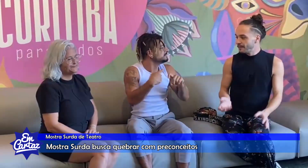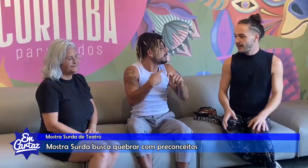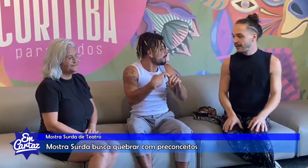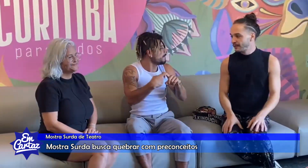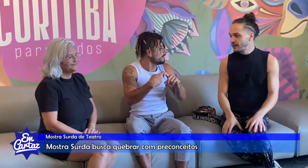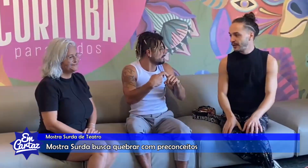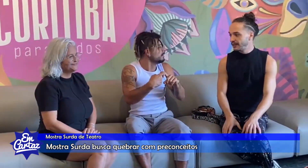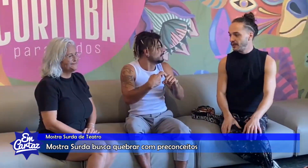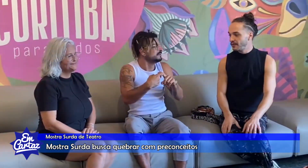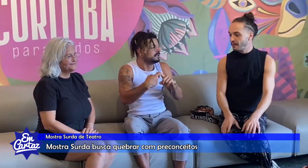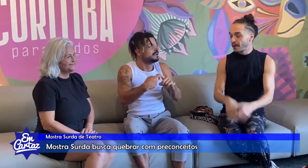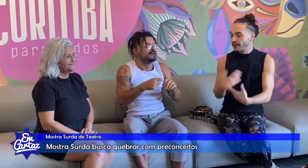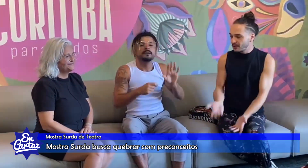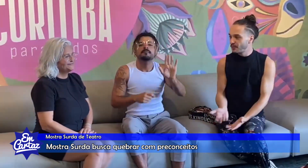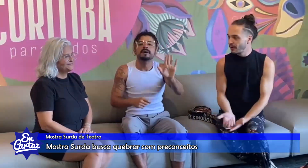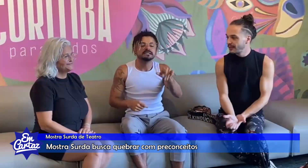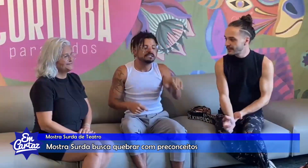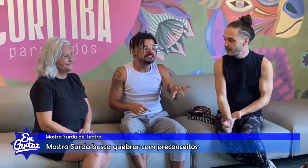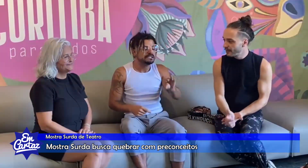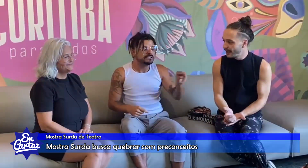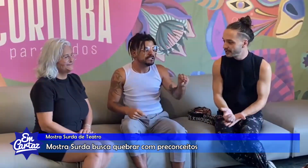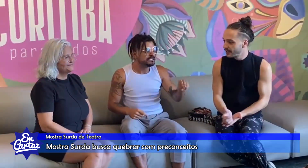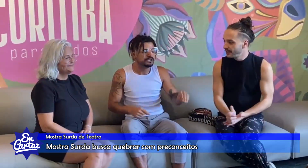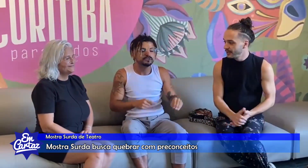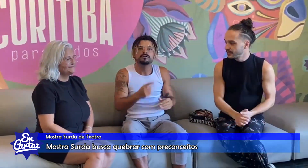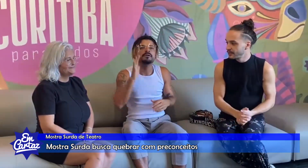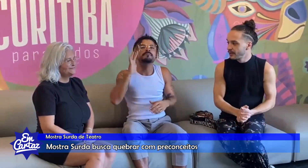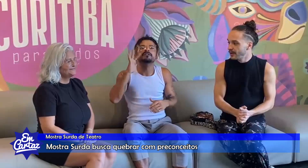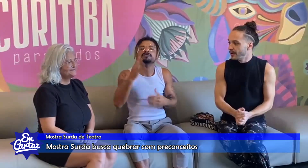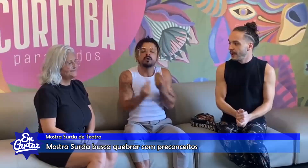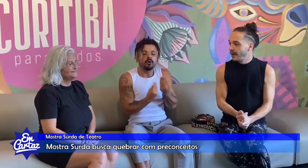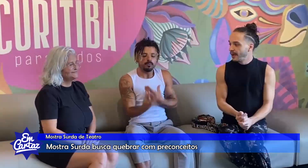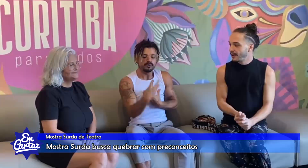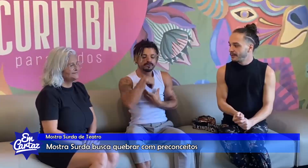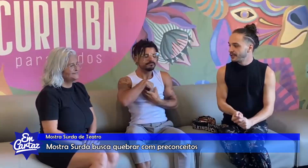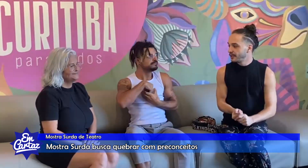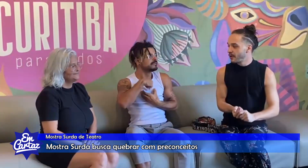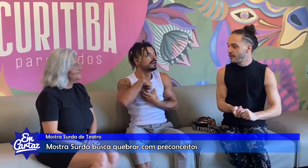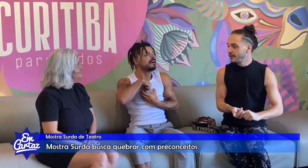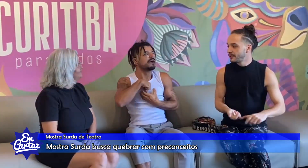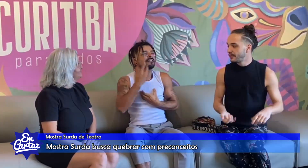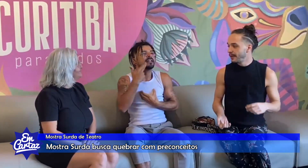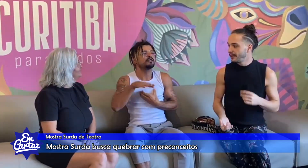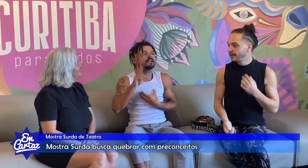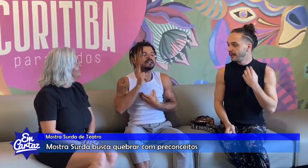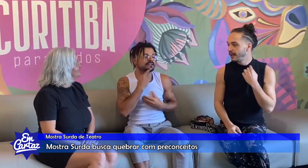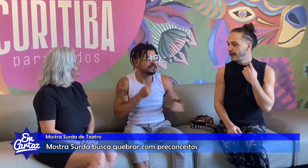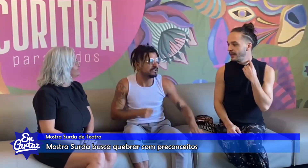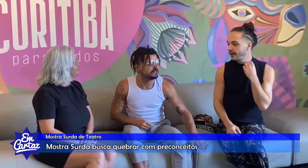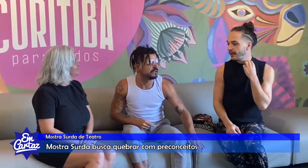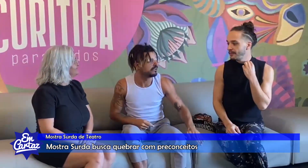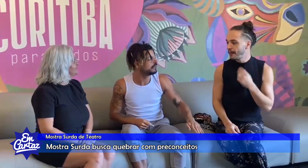que não funciona. Então, por causa de uma orientação médica. E isso, imagina como isso também